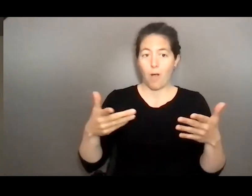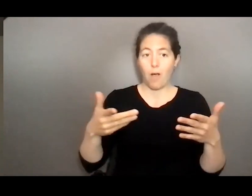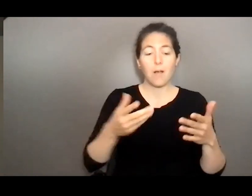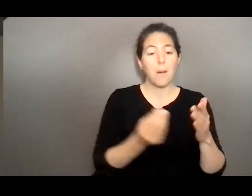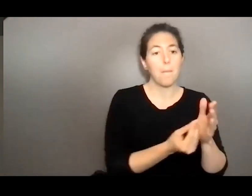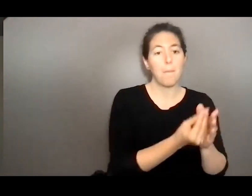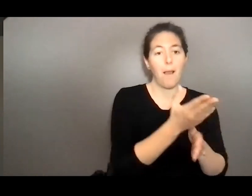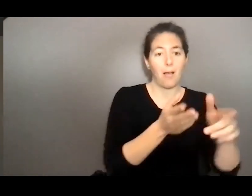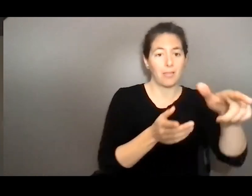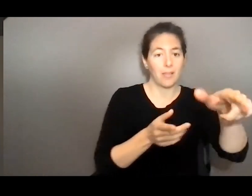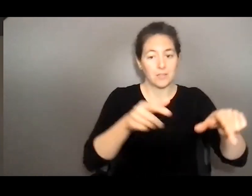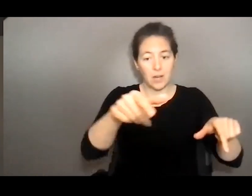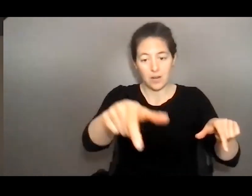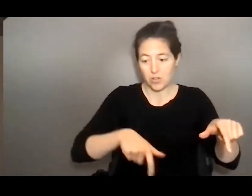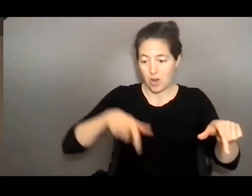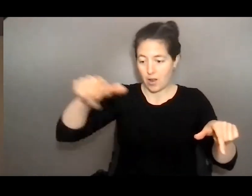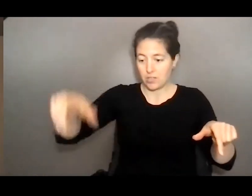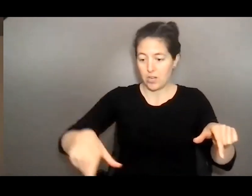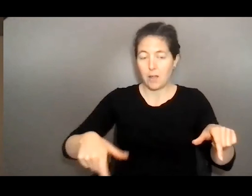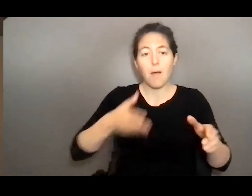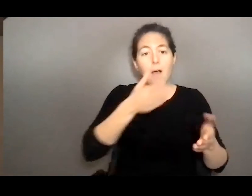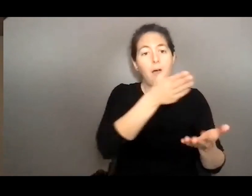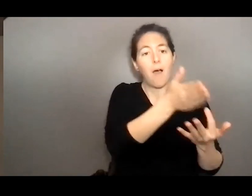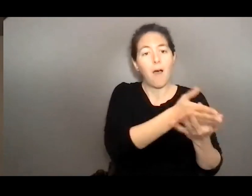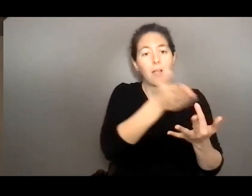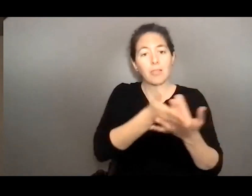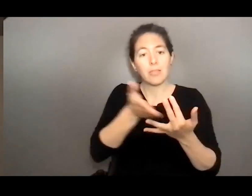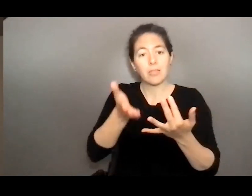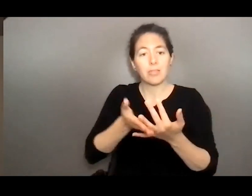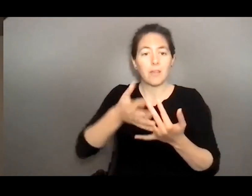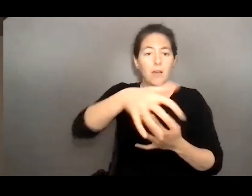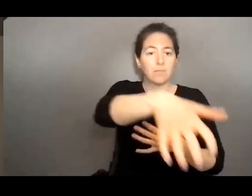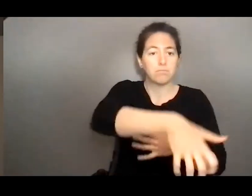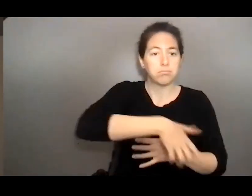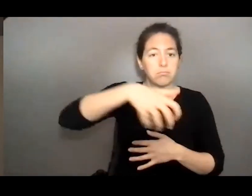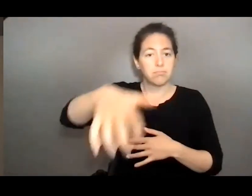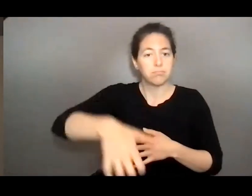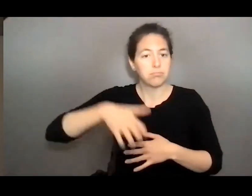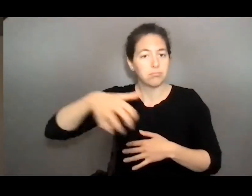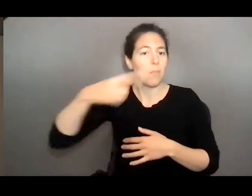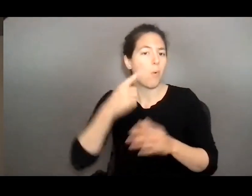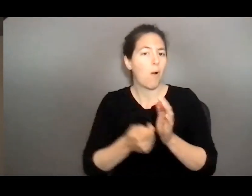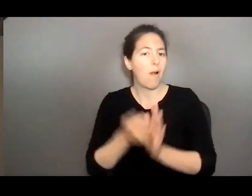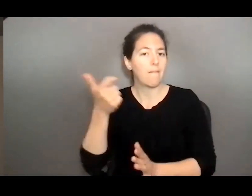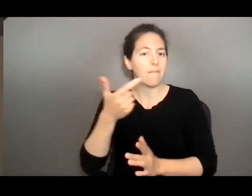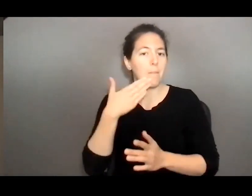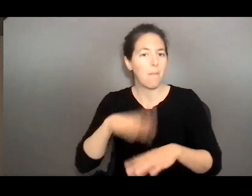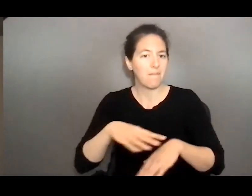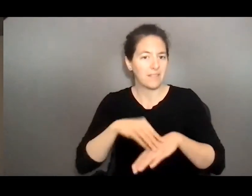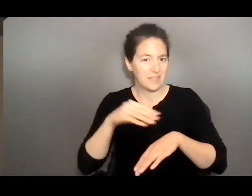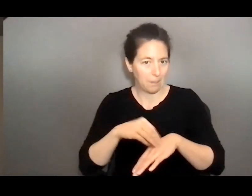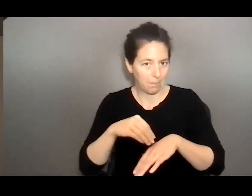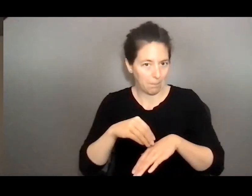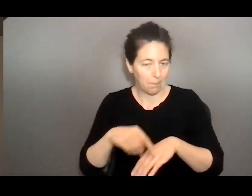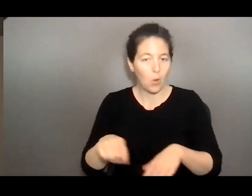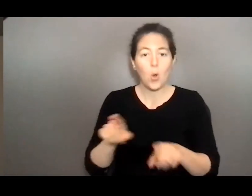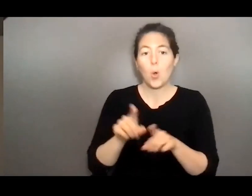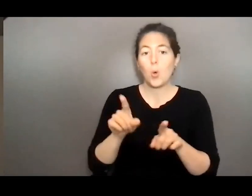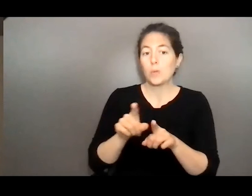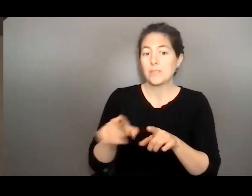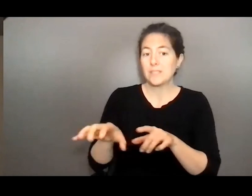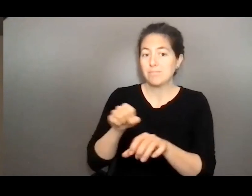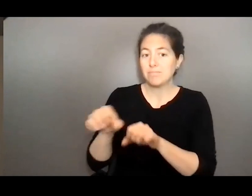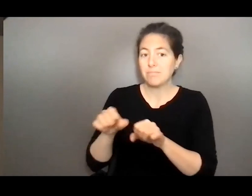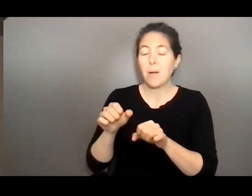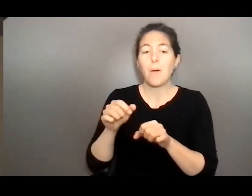les indésirables et ça va être le moment de récolter quelques tiges d'oignons verts et les mini